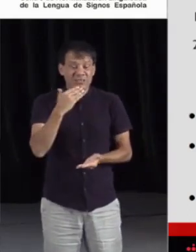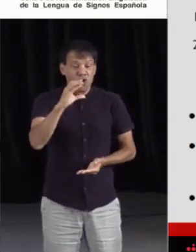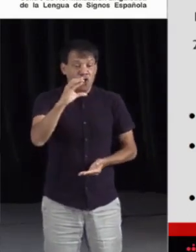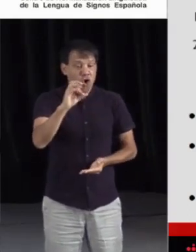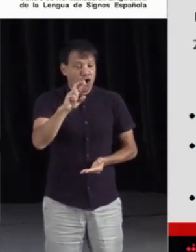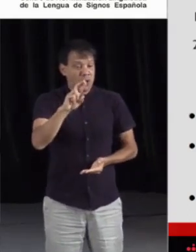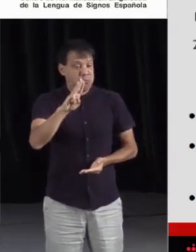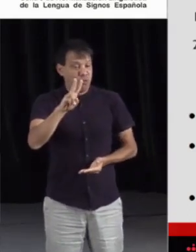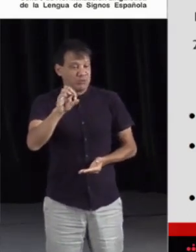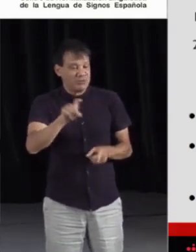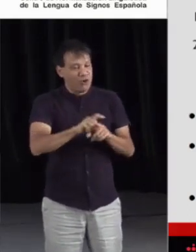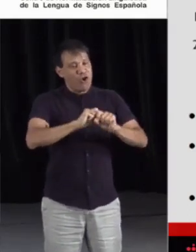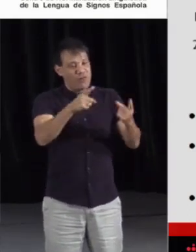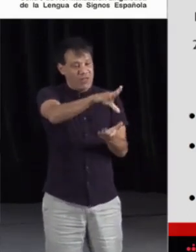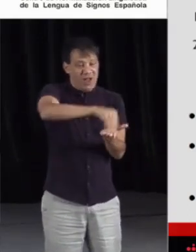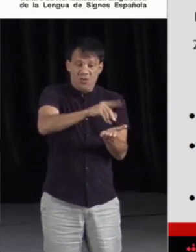recopilación